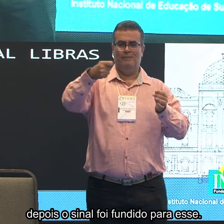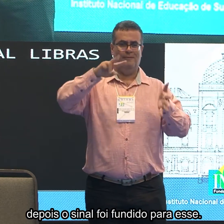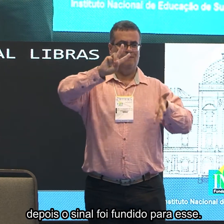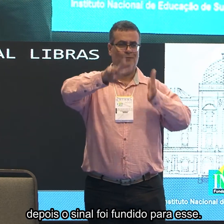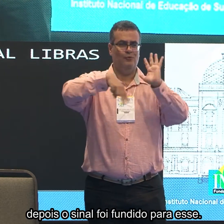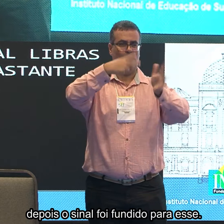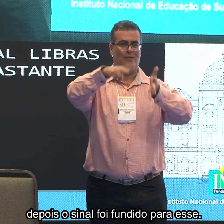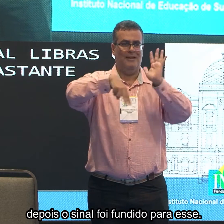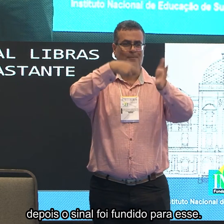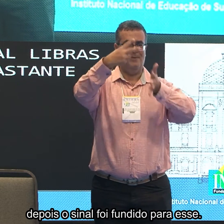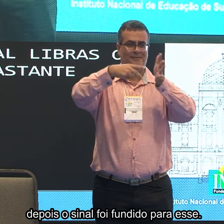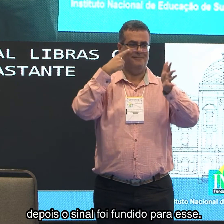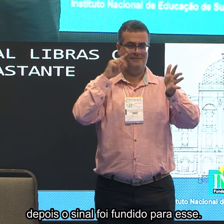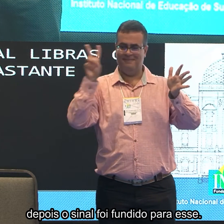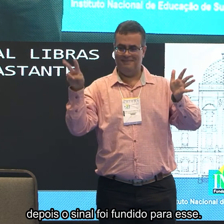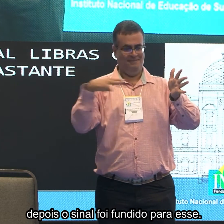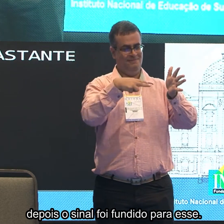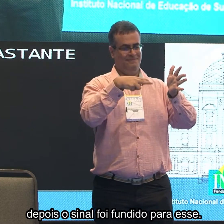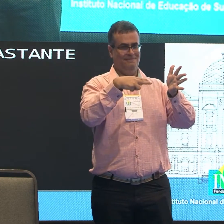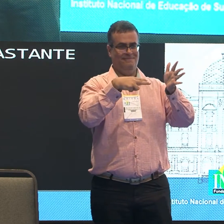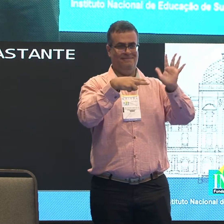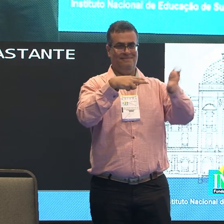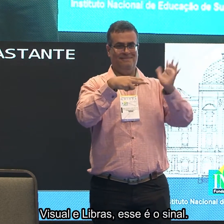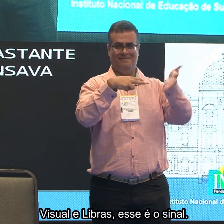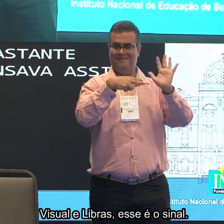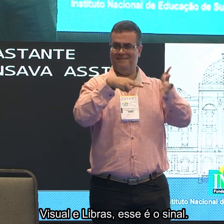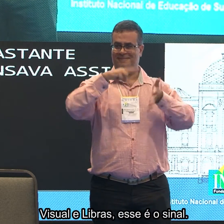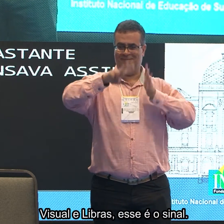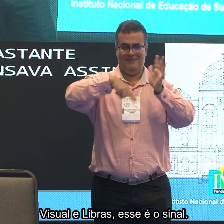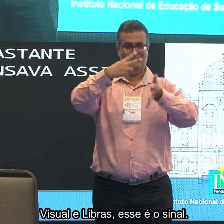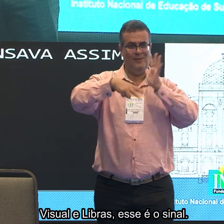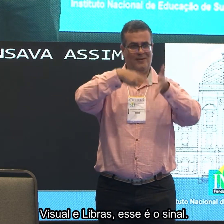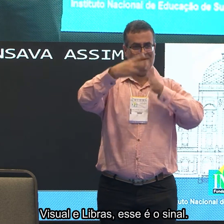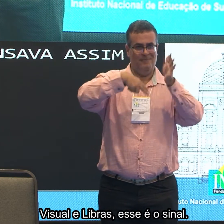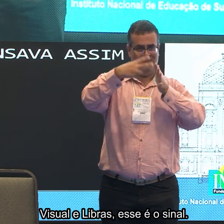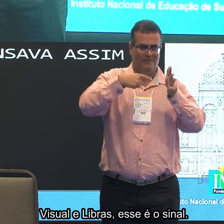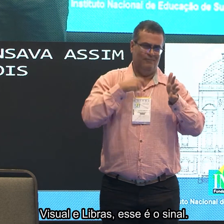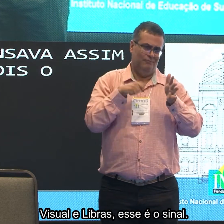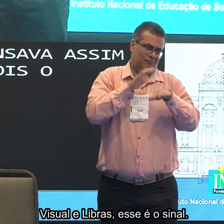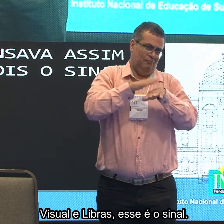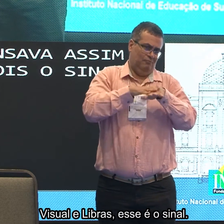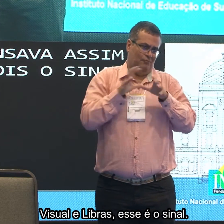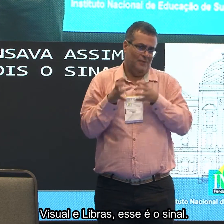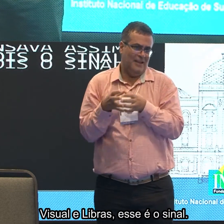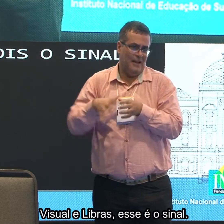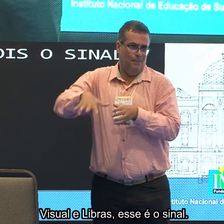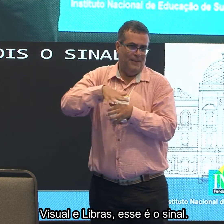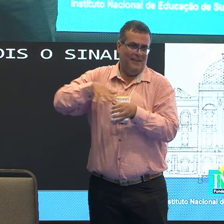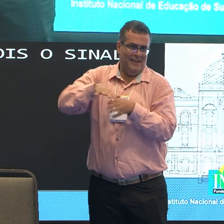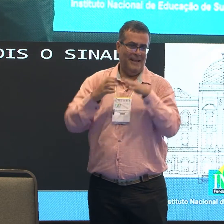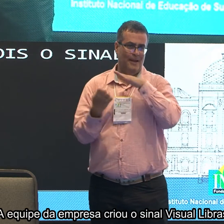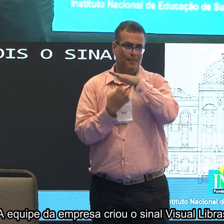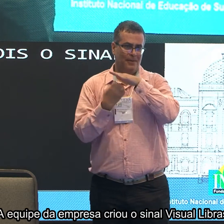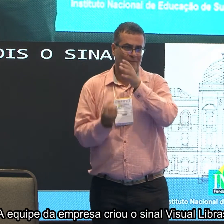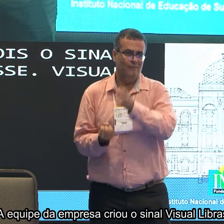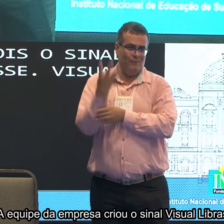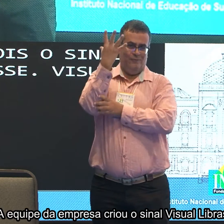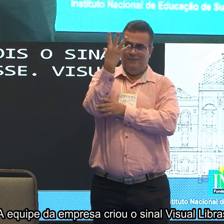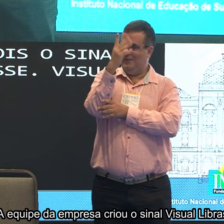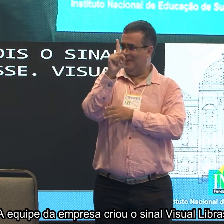depois o sinal foi fundido para esse. Visual e Libras, esse é o sinal. A equipe da